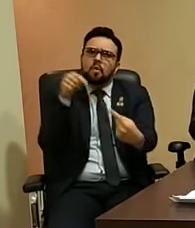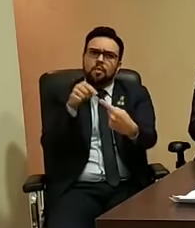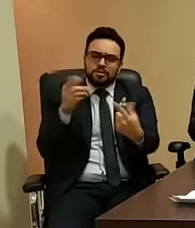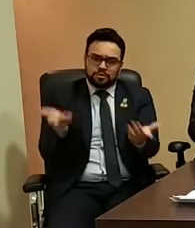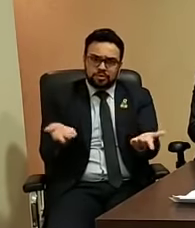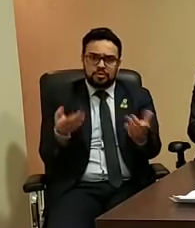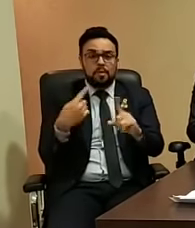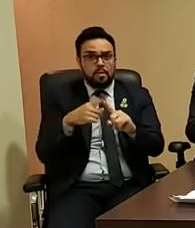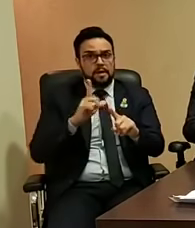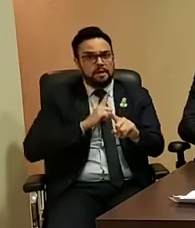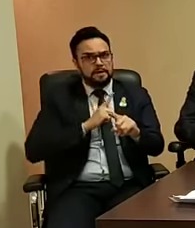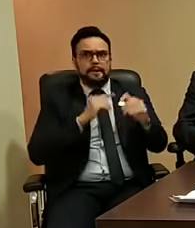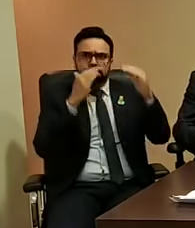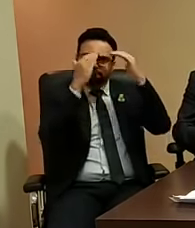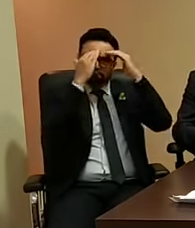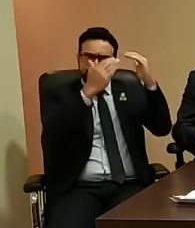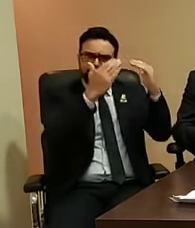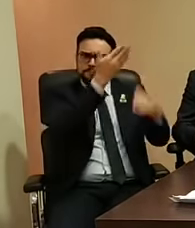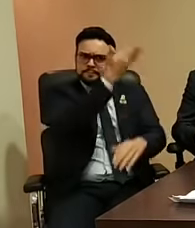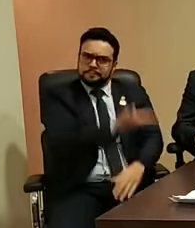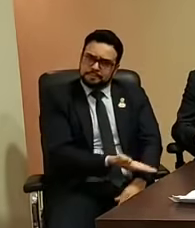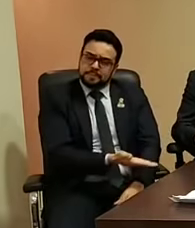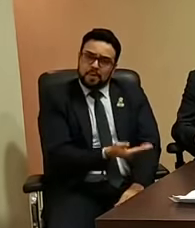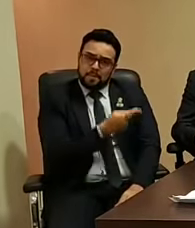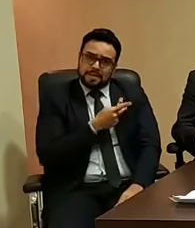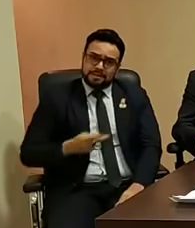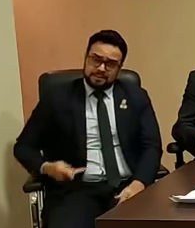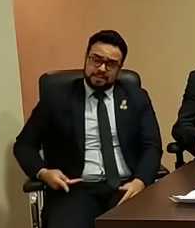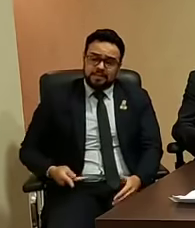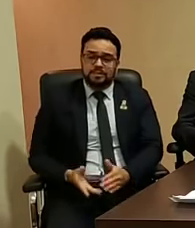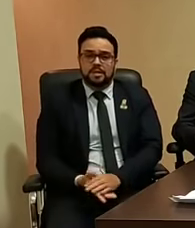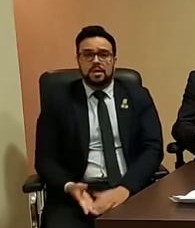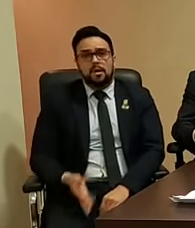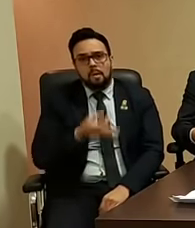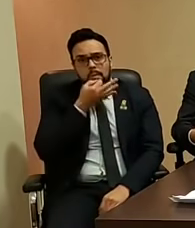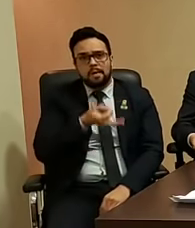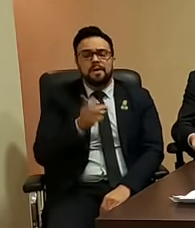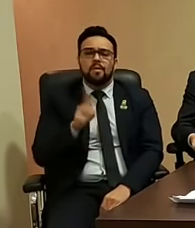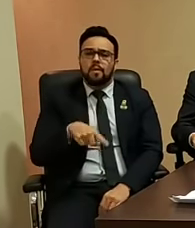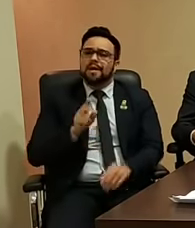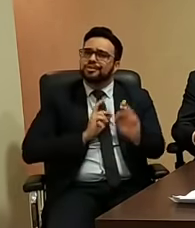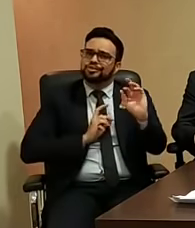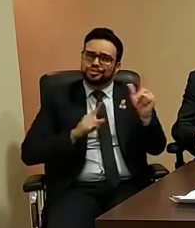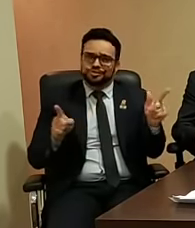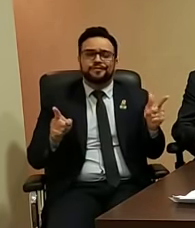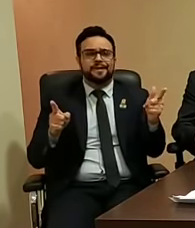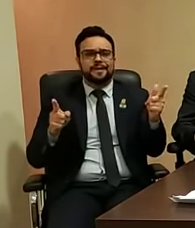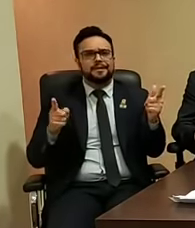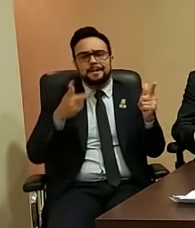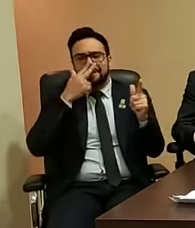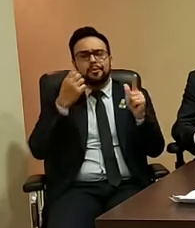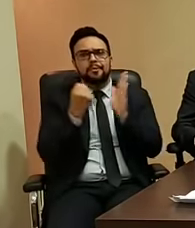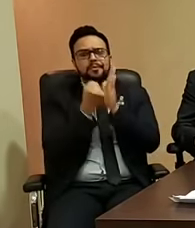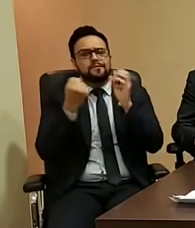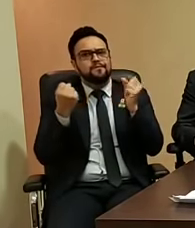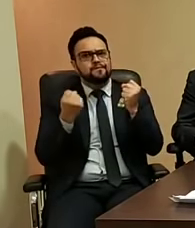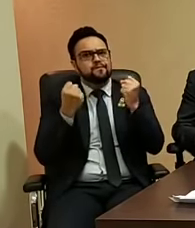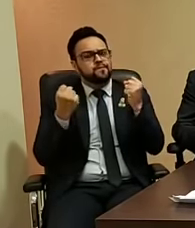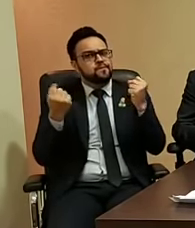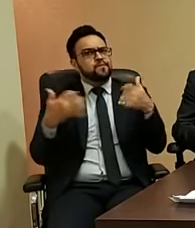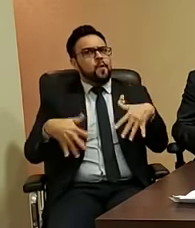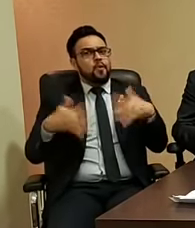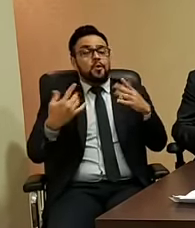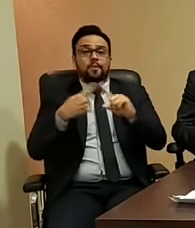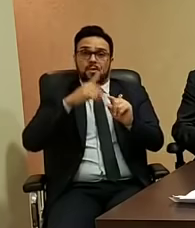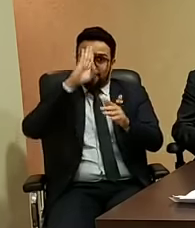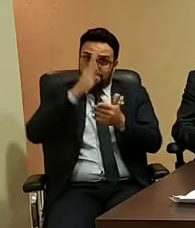ter uma lealdade muito importante ao senhor. Então, na minha opinião, isso faz uma diferença incrível, porque nós temos a confiança